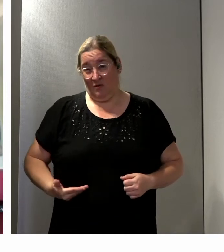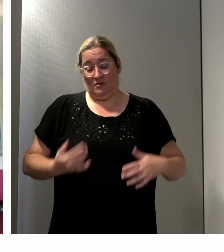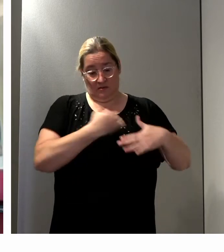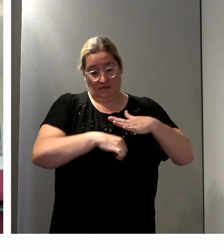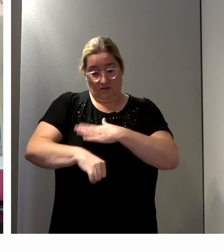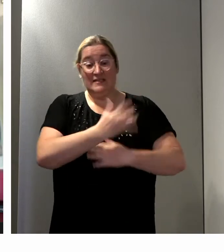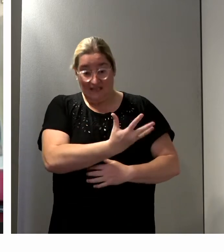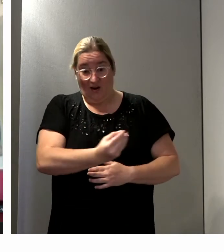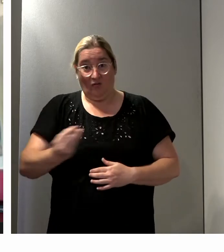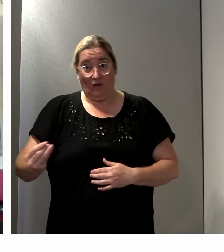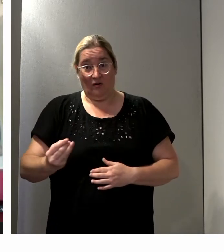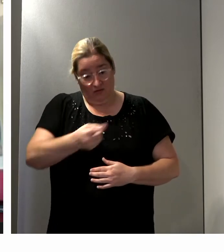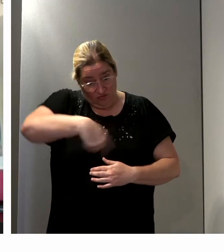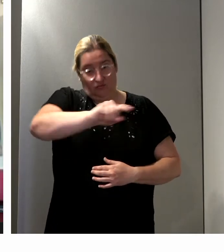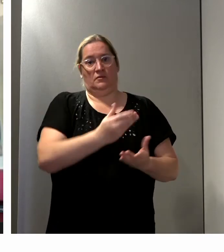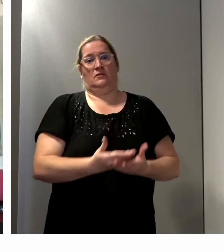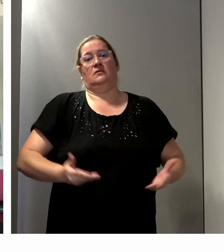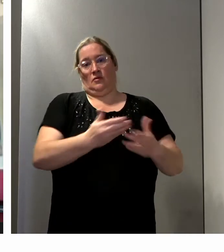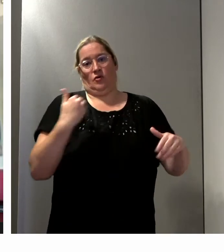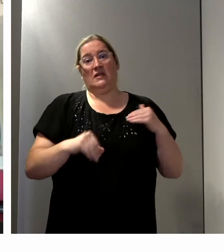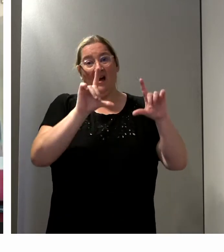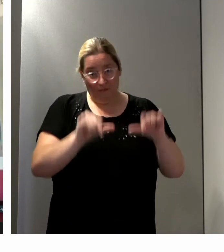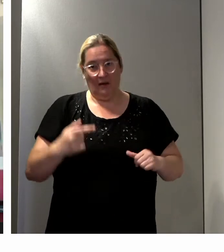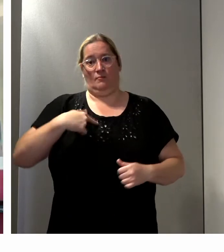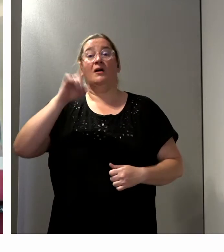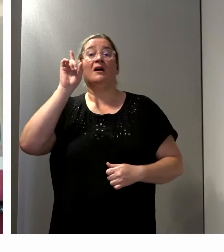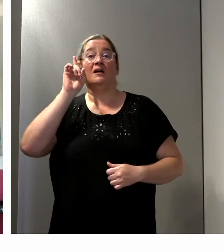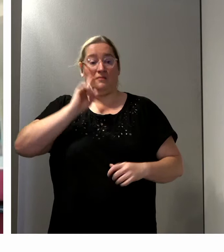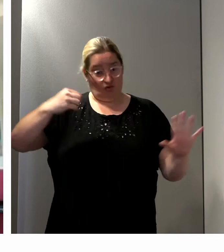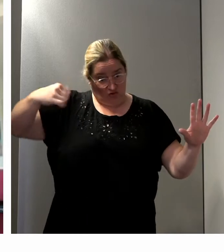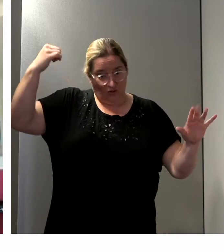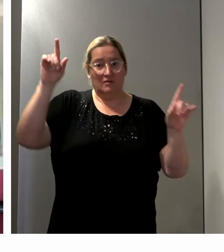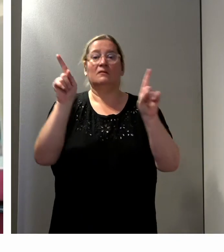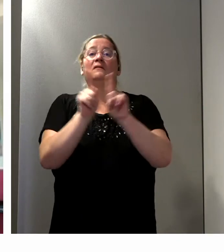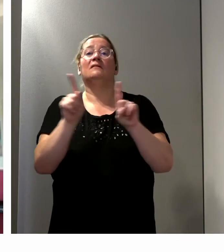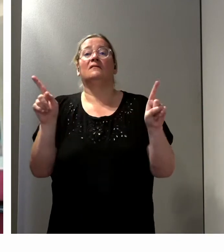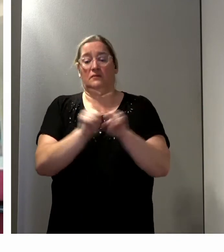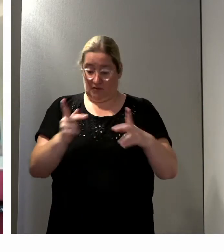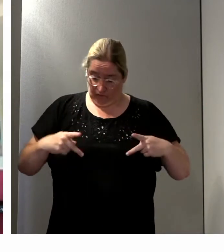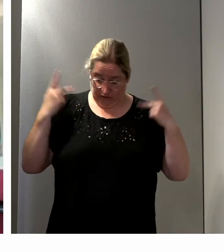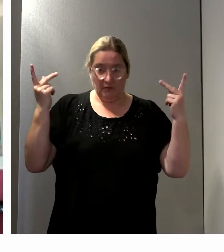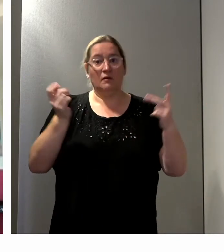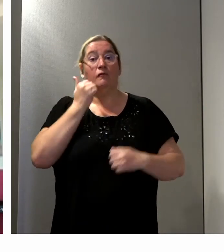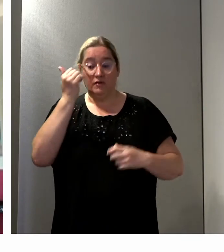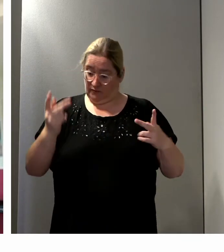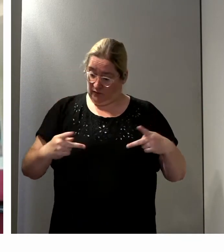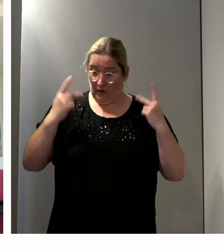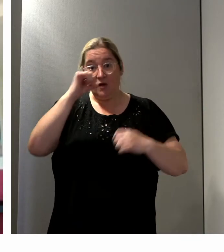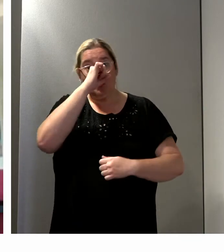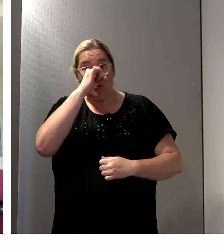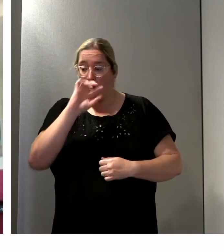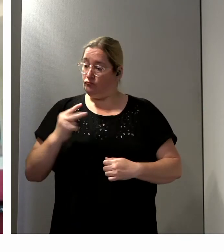de handicap. Et malgré ça, j'ai une vie sexuelle et affective tout à fait satisfaisante et active.